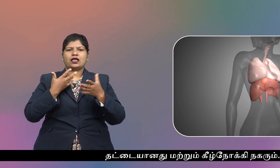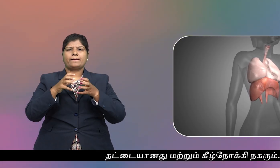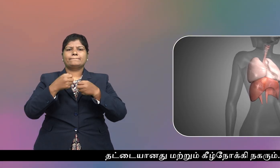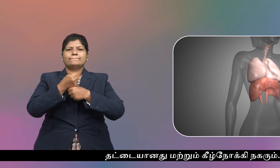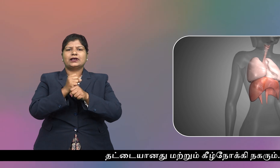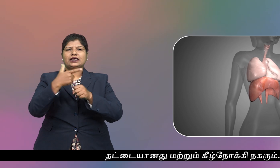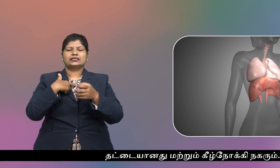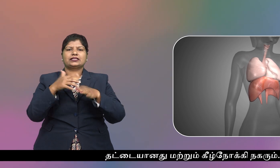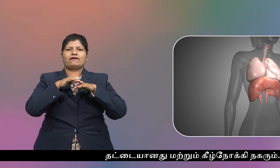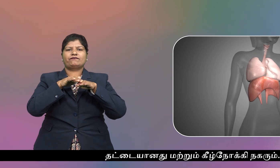நகரும்.